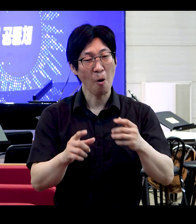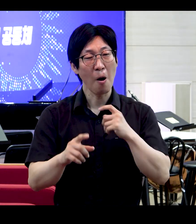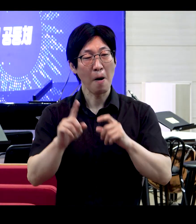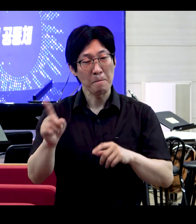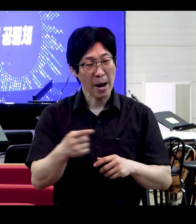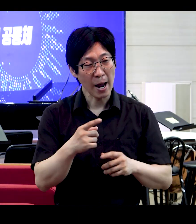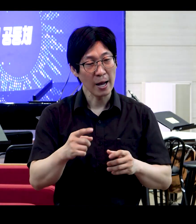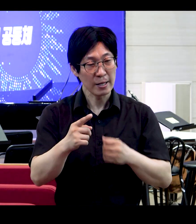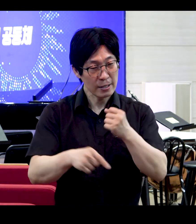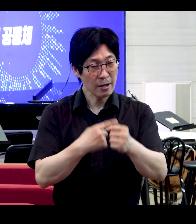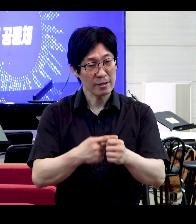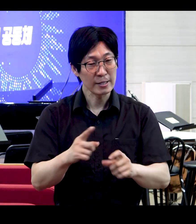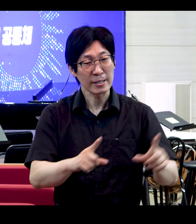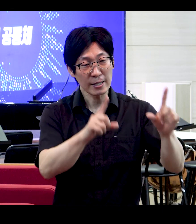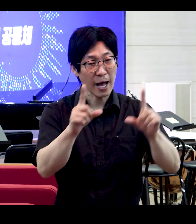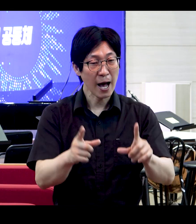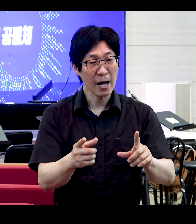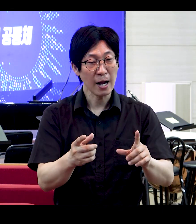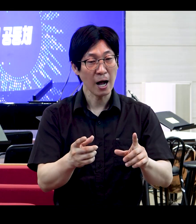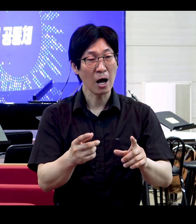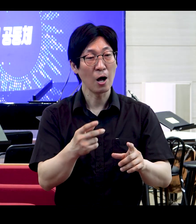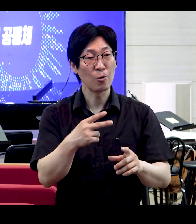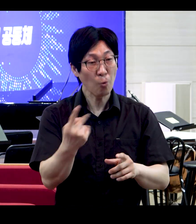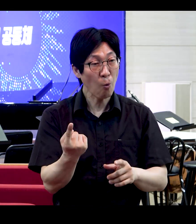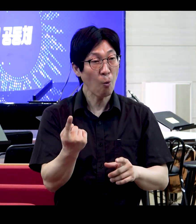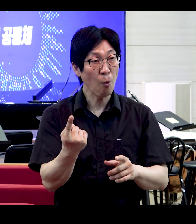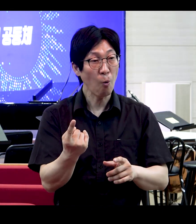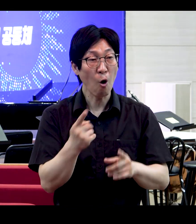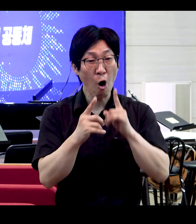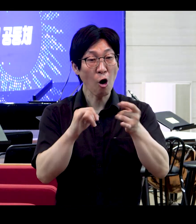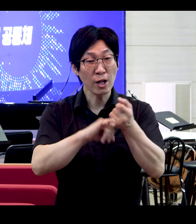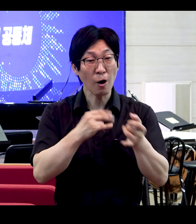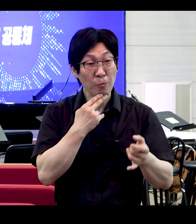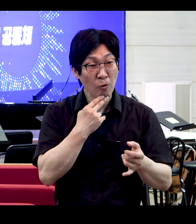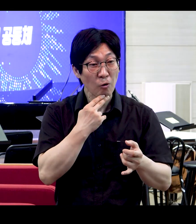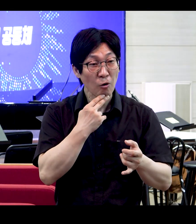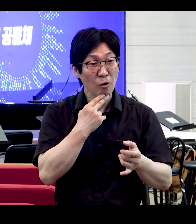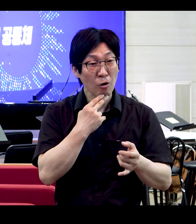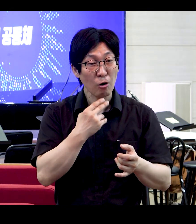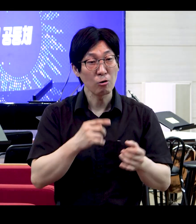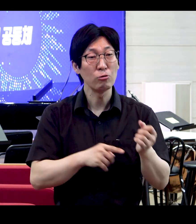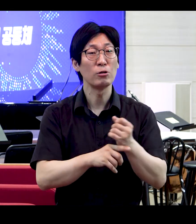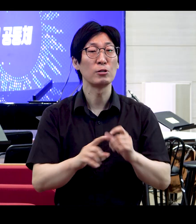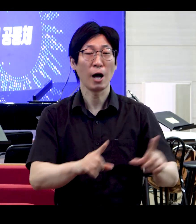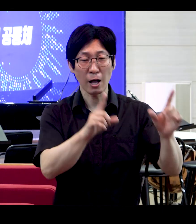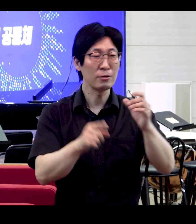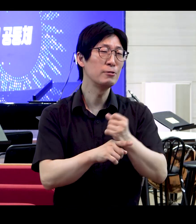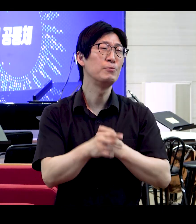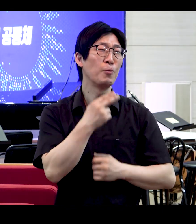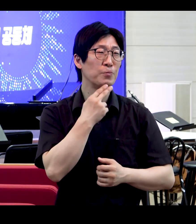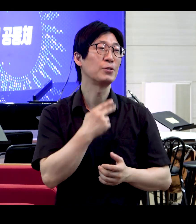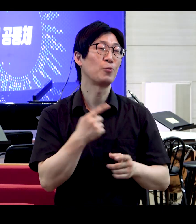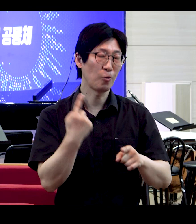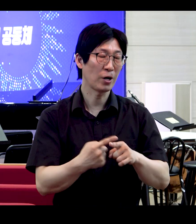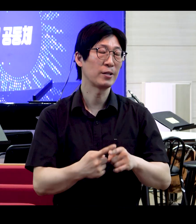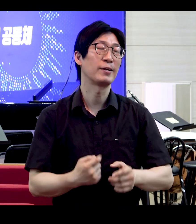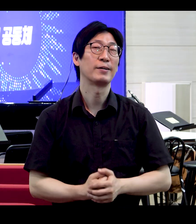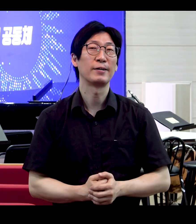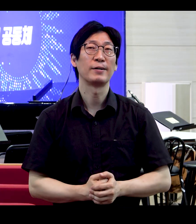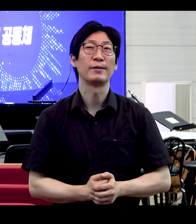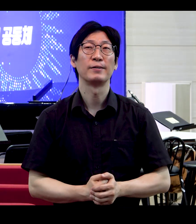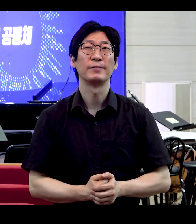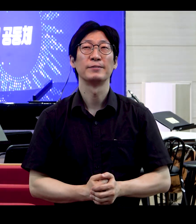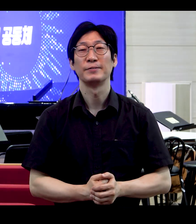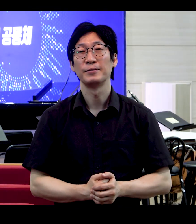90년을 살고 100년을 살면 뭐합니까? 그렇게 살았을 이유가 없는데, 그냥 그렇게 살아야 될 어떤 의미가 없다고